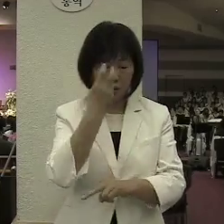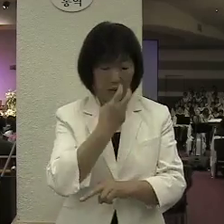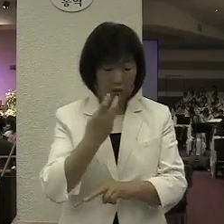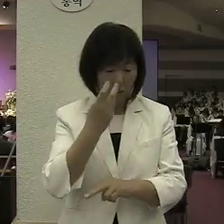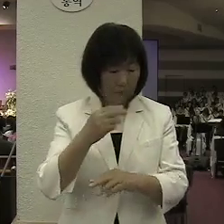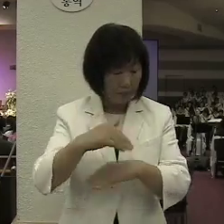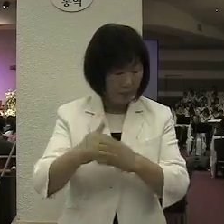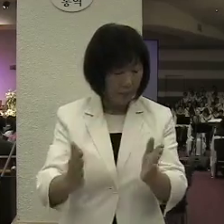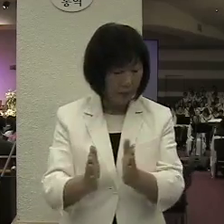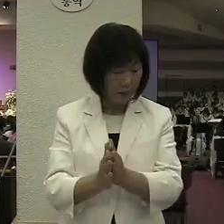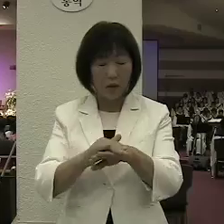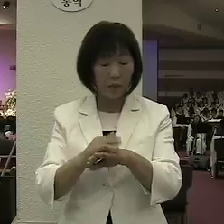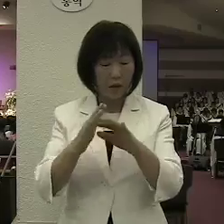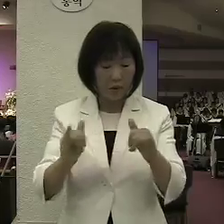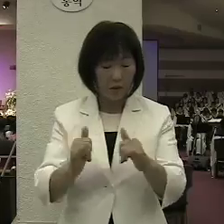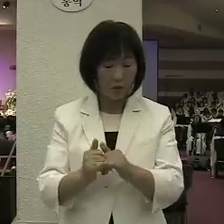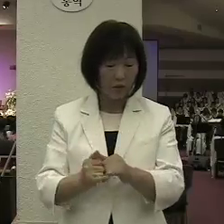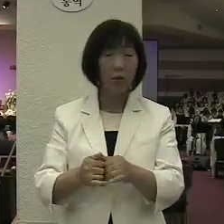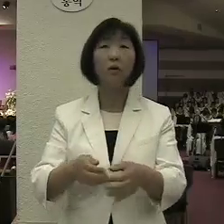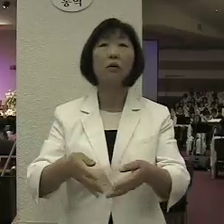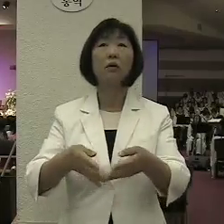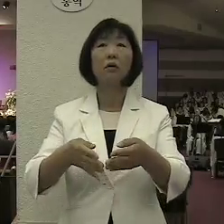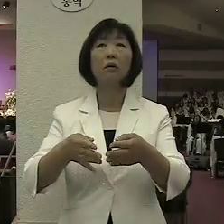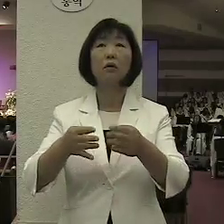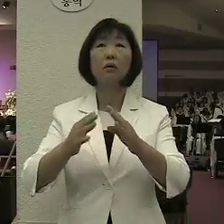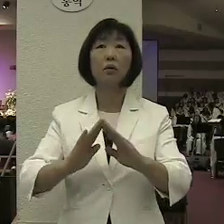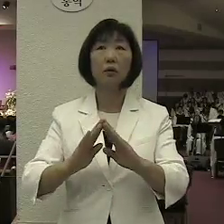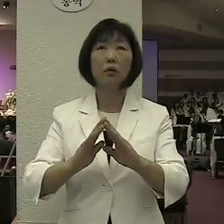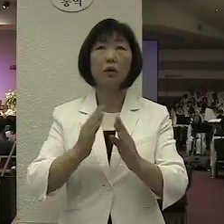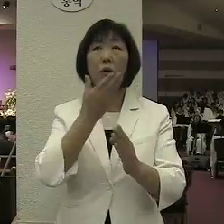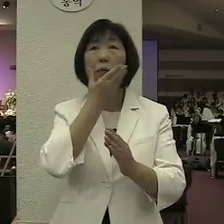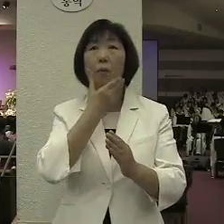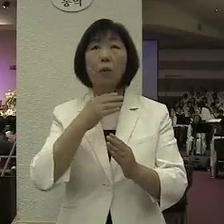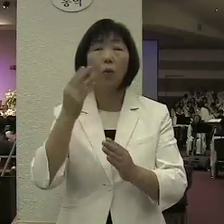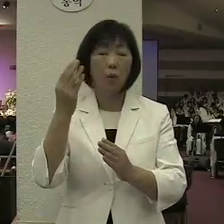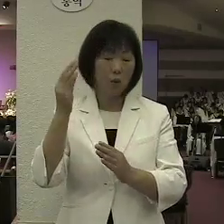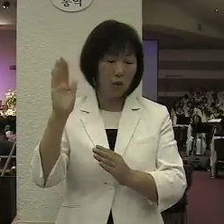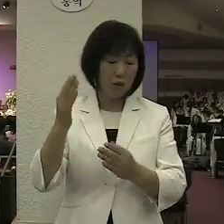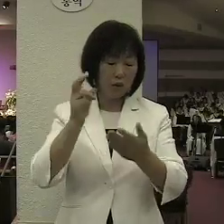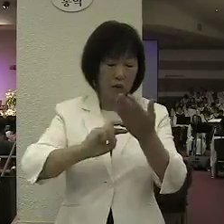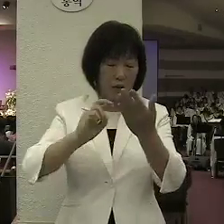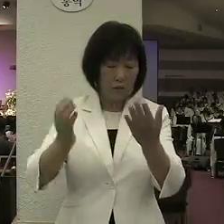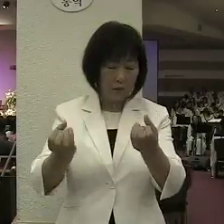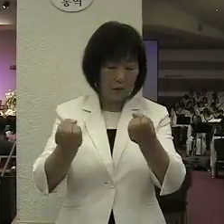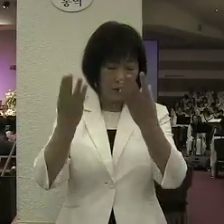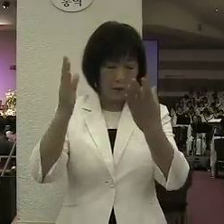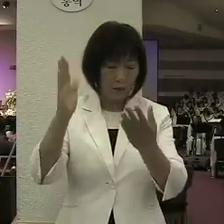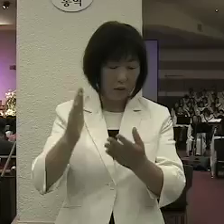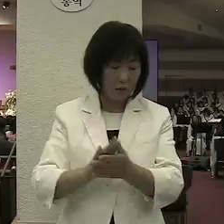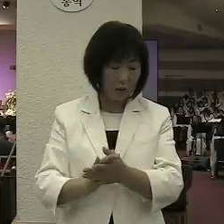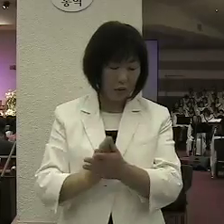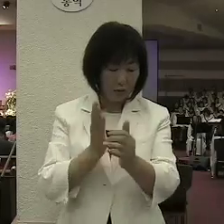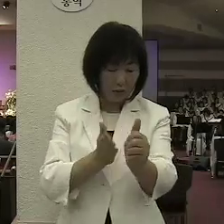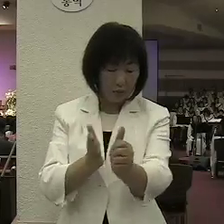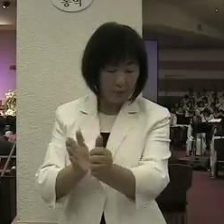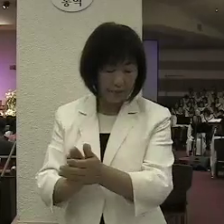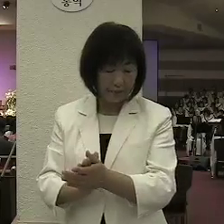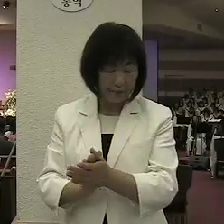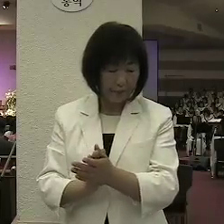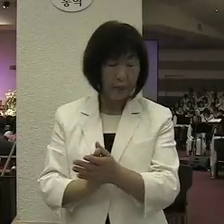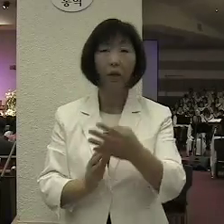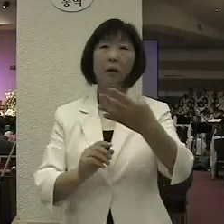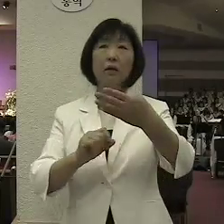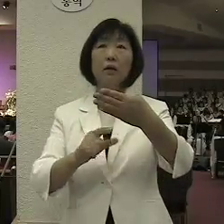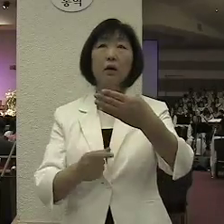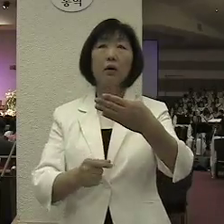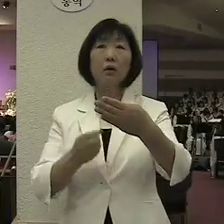계속해서 셀프반 훈련생들과 또 참여하기 원하시는 분들은 신청하실 수 있습니다. 자녀들과 다음 세대를 깨우는